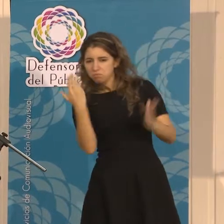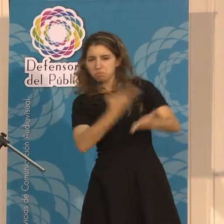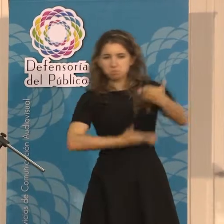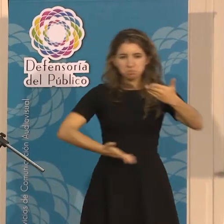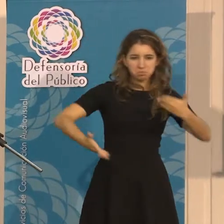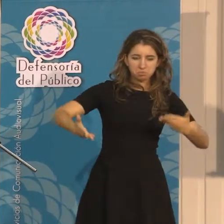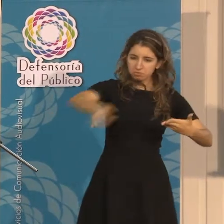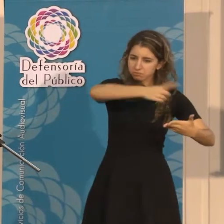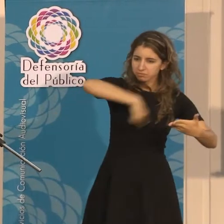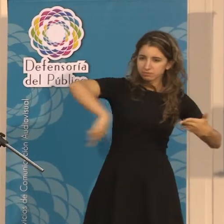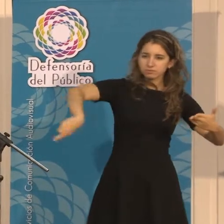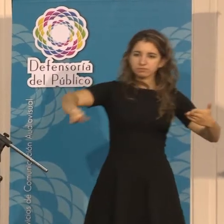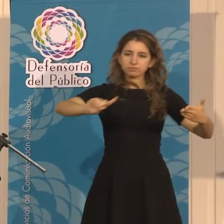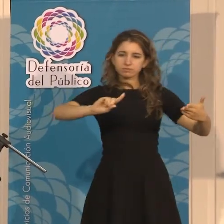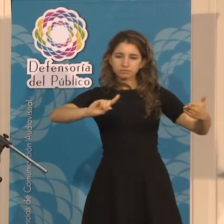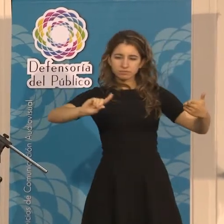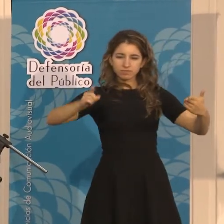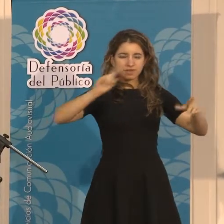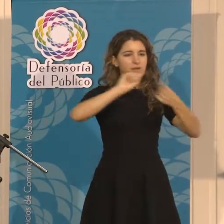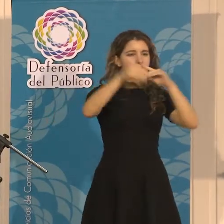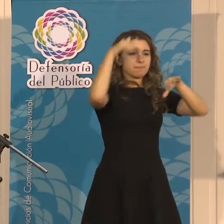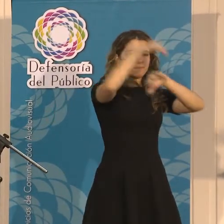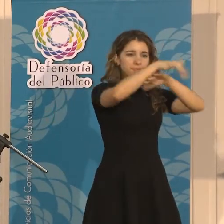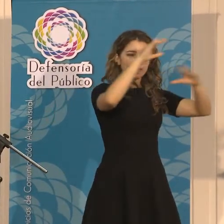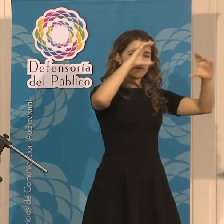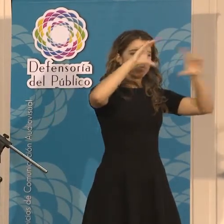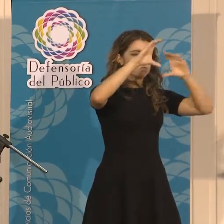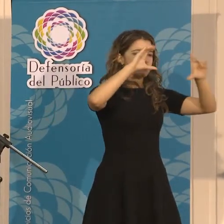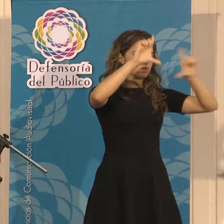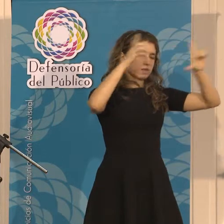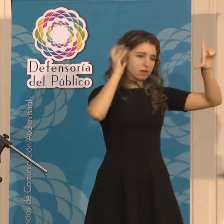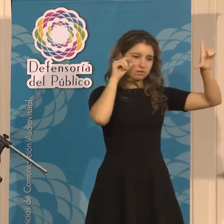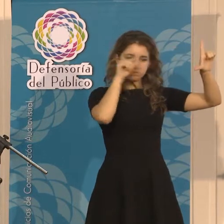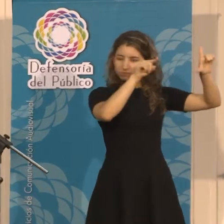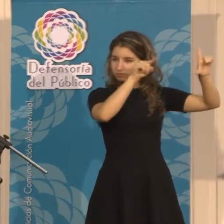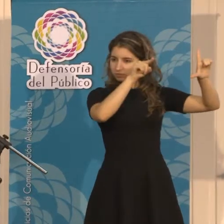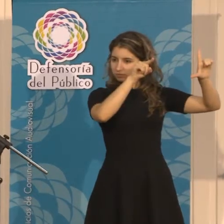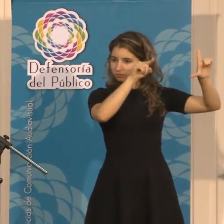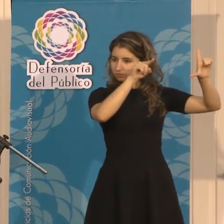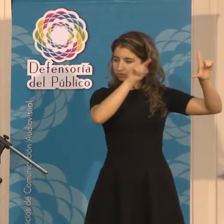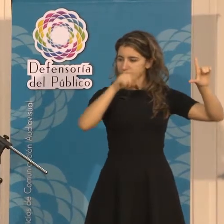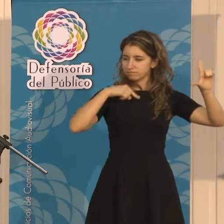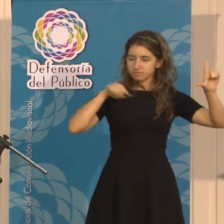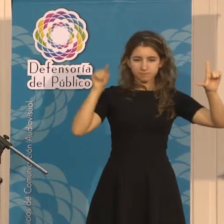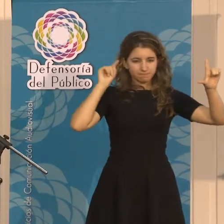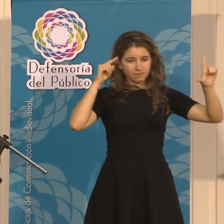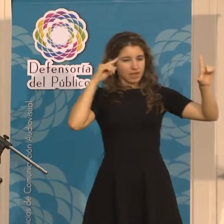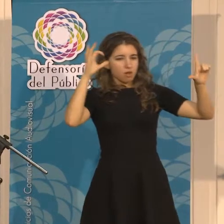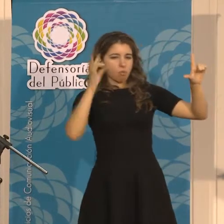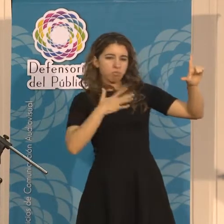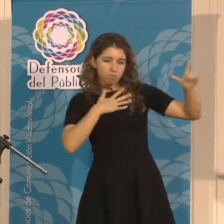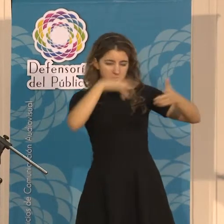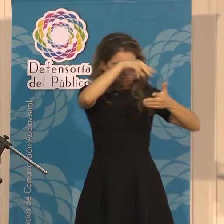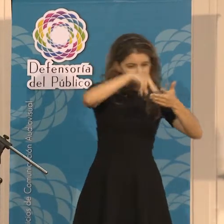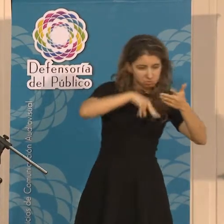con y en medios de misiones articular estas lecturas propias con artículos específicos de